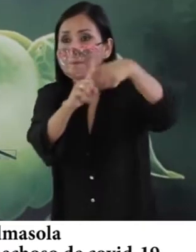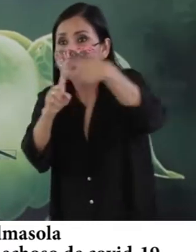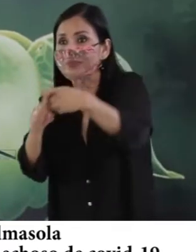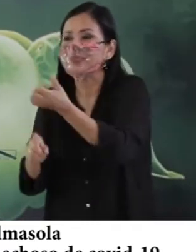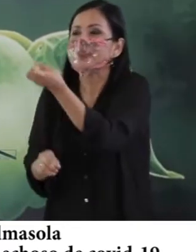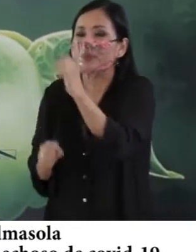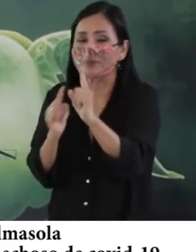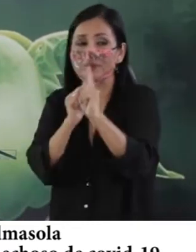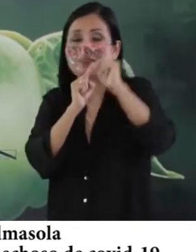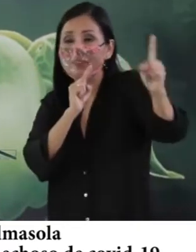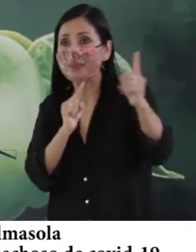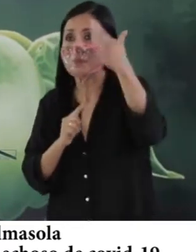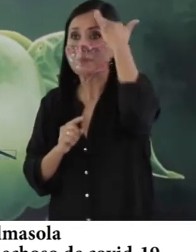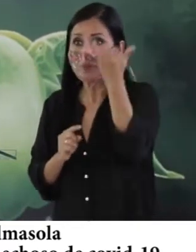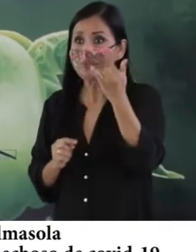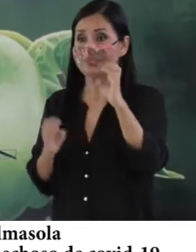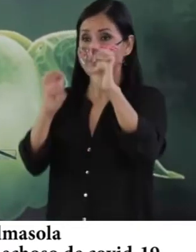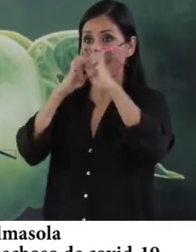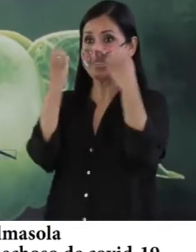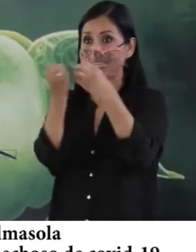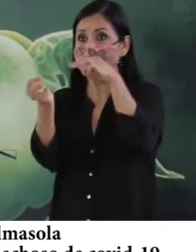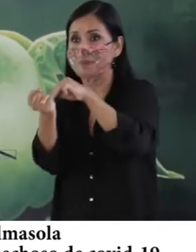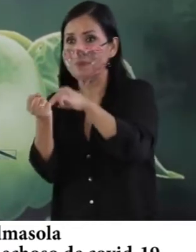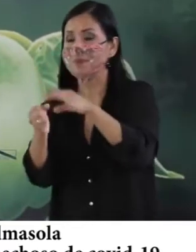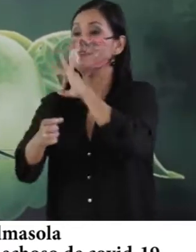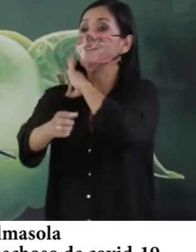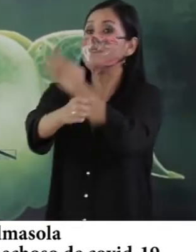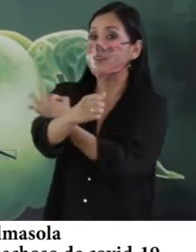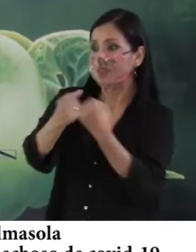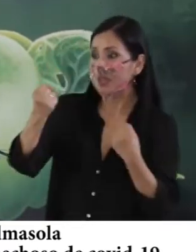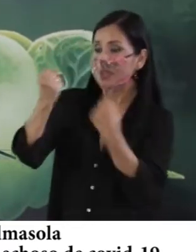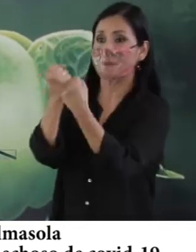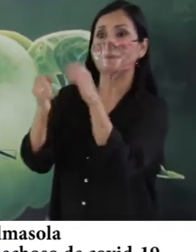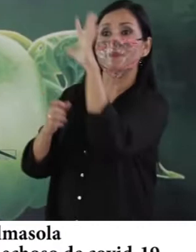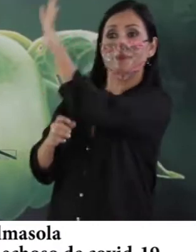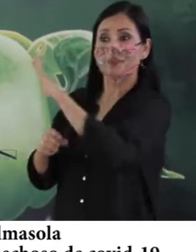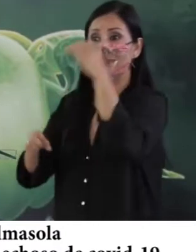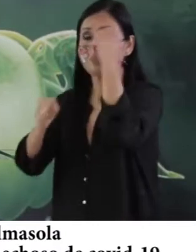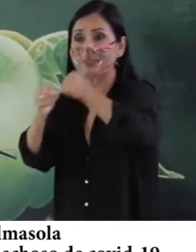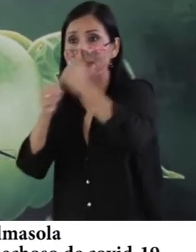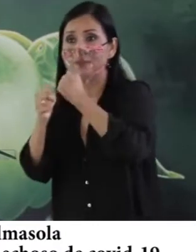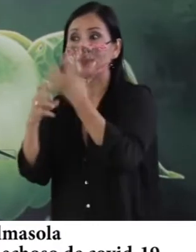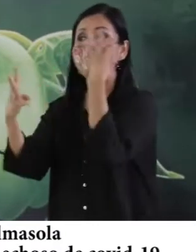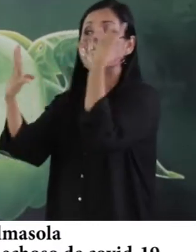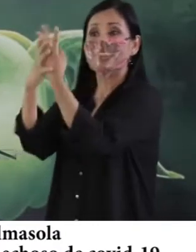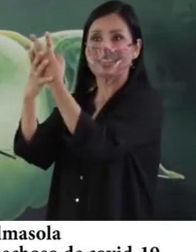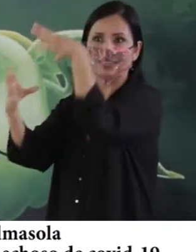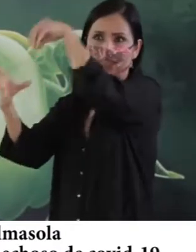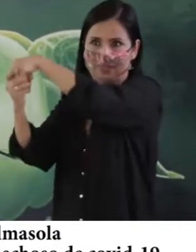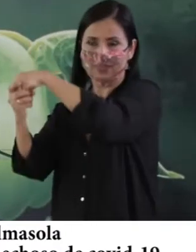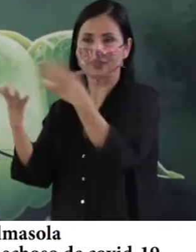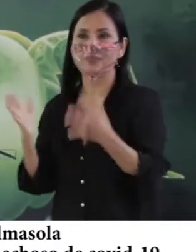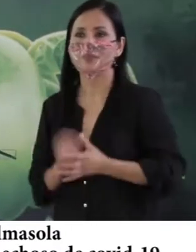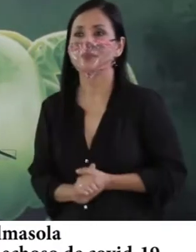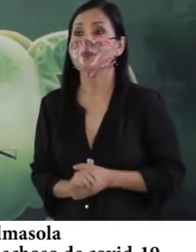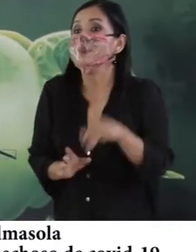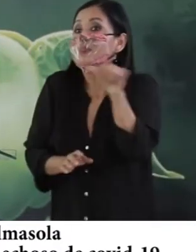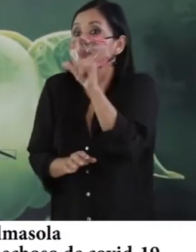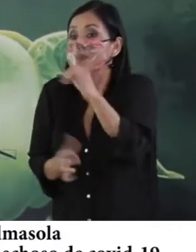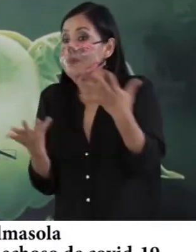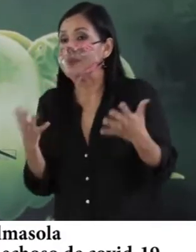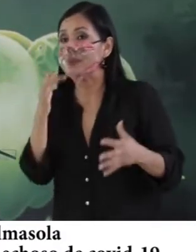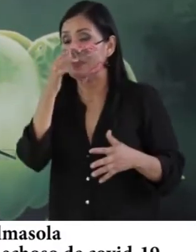otros han tenido que aislarse. Por eso es que nuestras brigadas han ido a fortalecer este trabajo de régimen penitenciario. También se ha